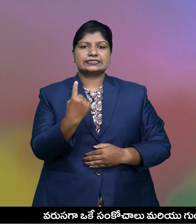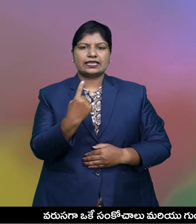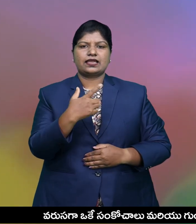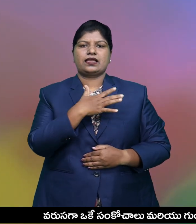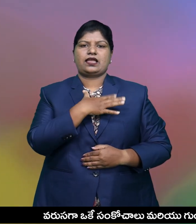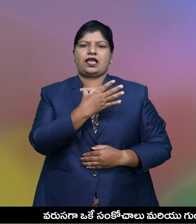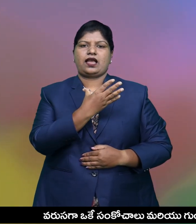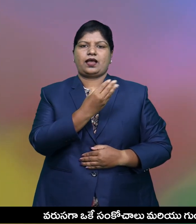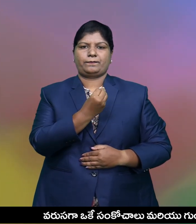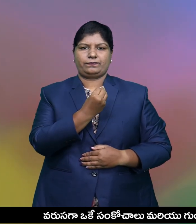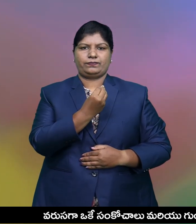ఏర్పరుస్తుంది.